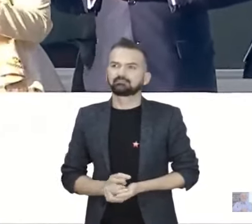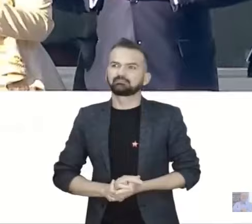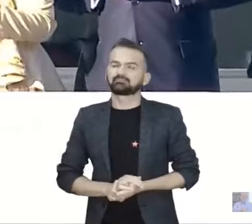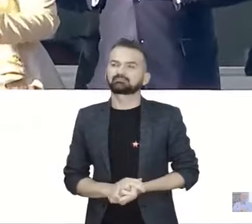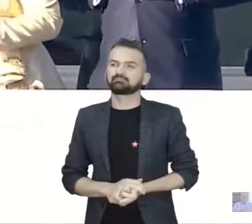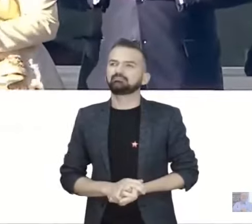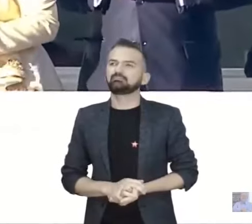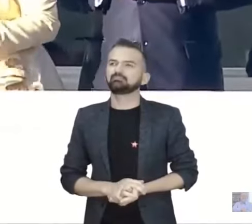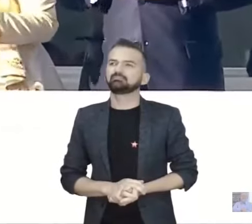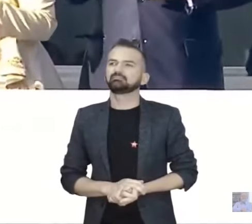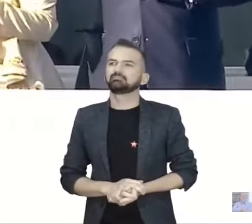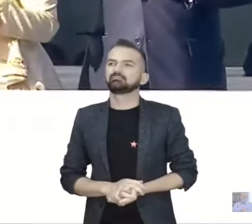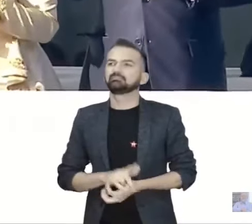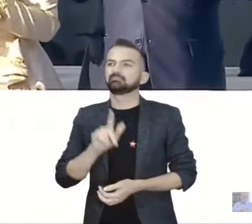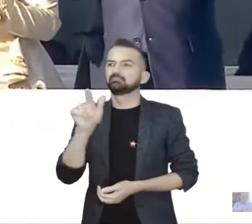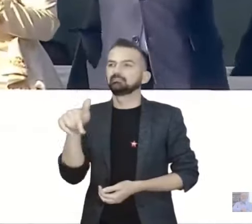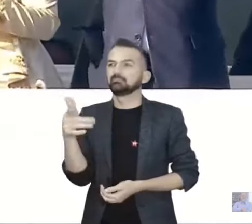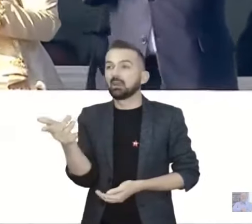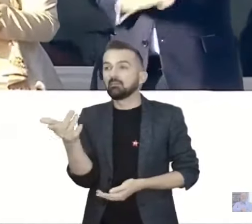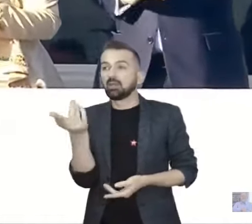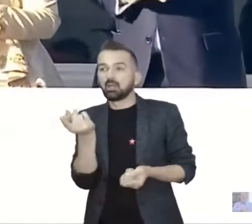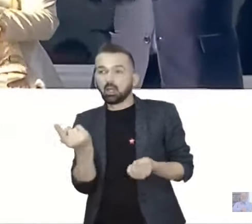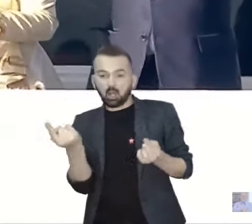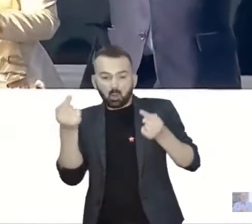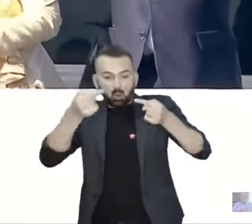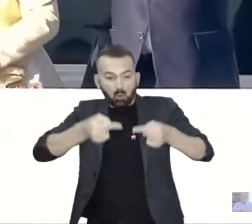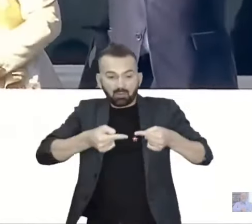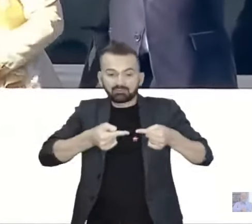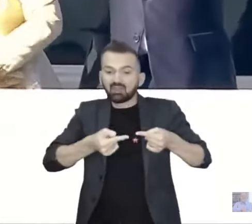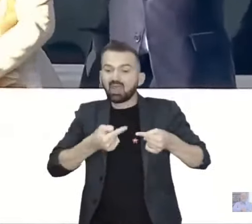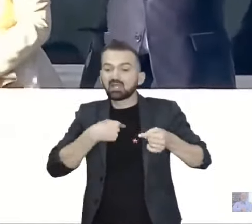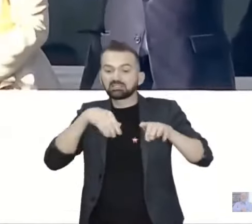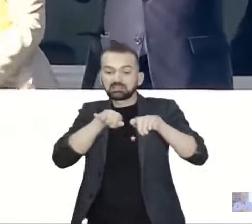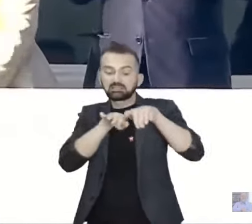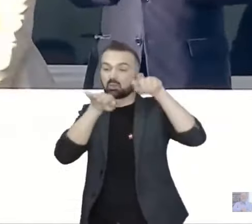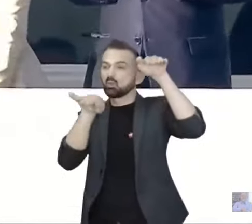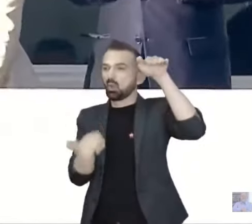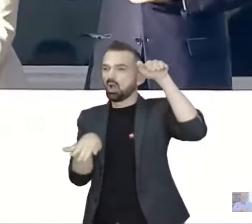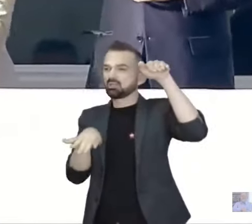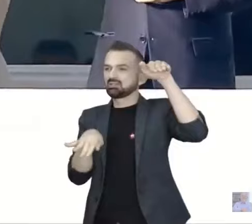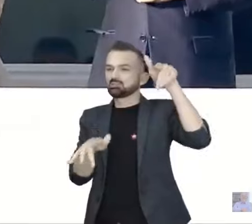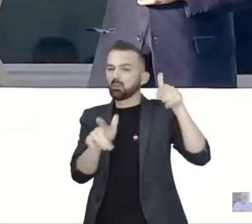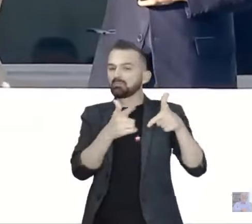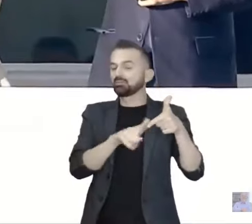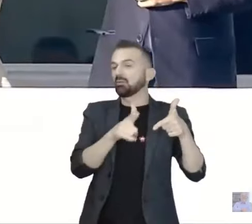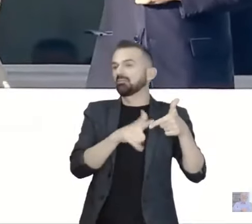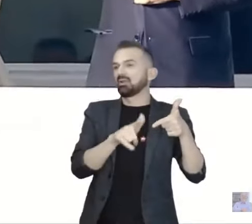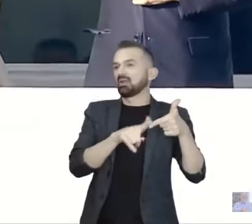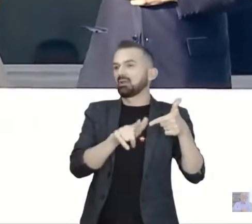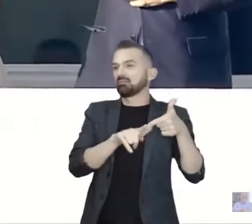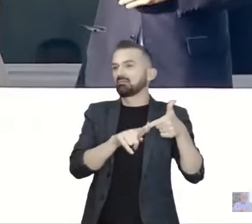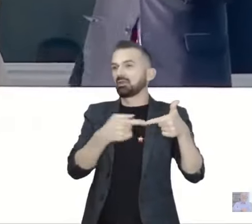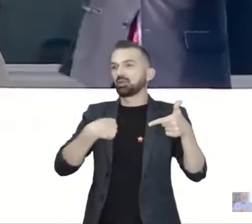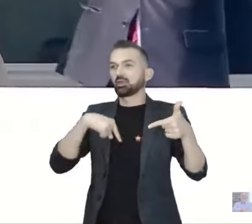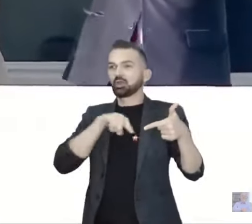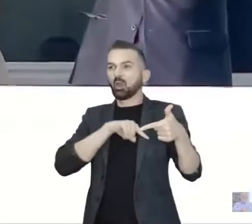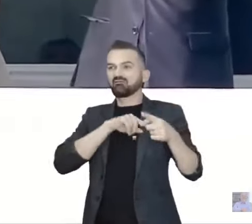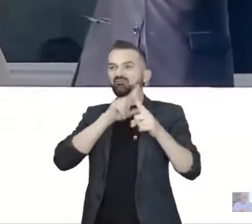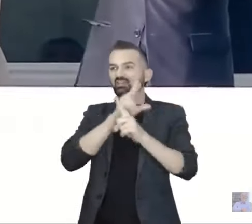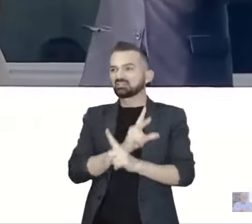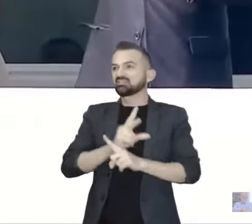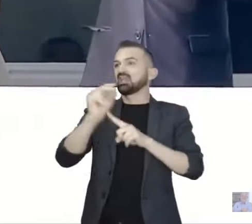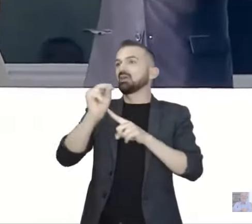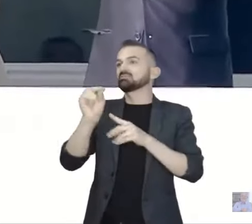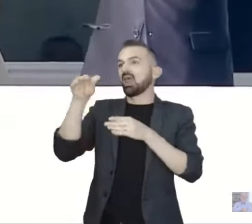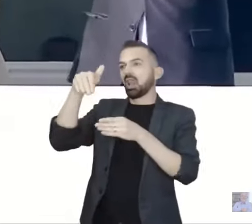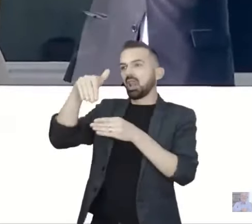Foi para combater a desigualdade e suas sequelas que nós vencemos a eleição. E esta